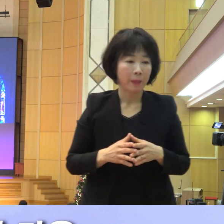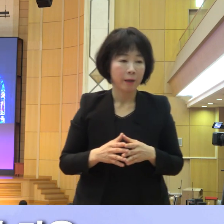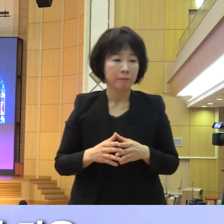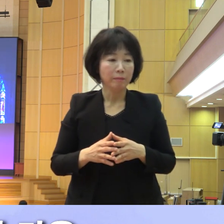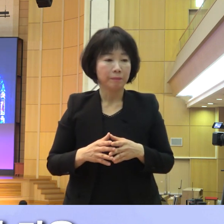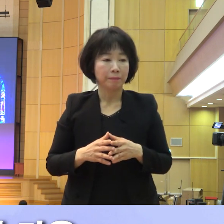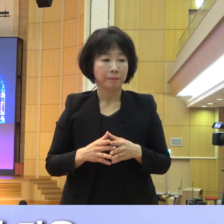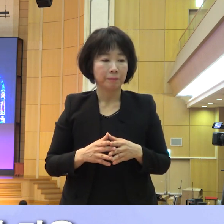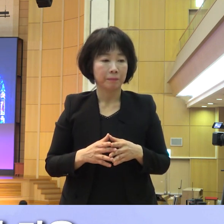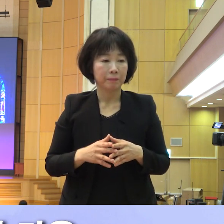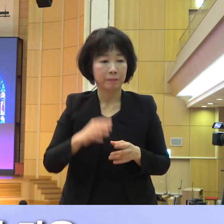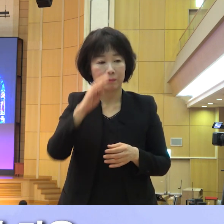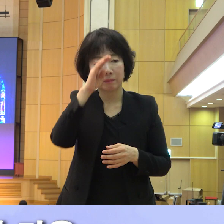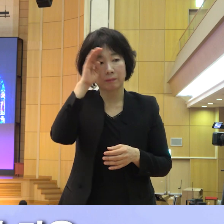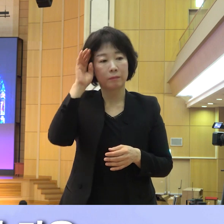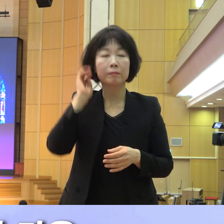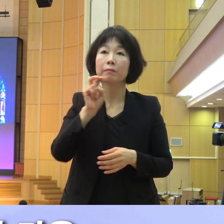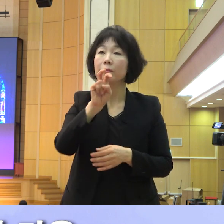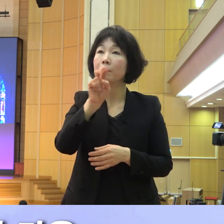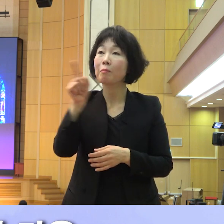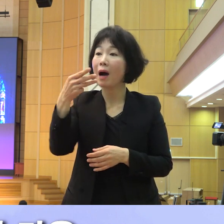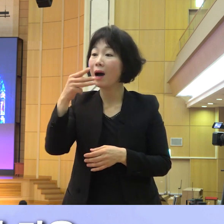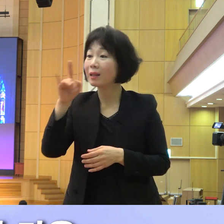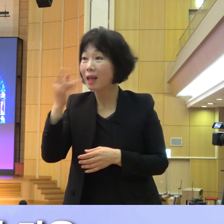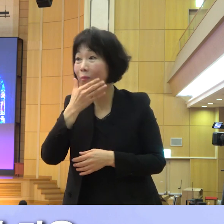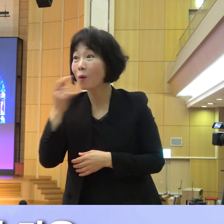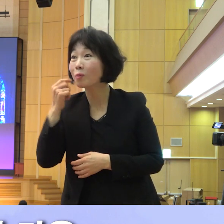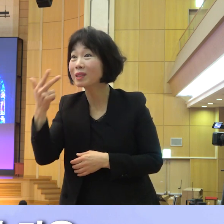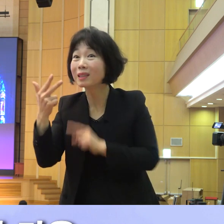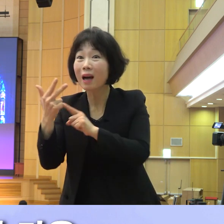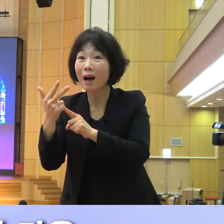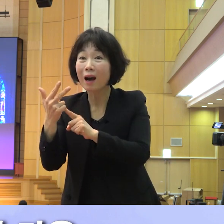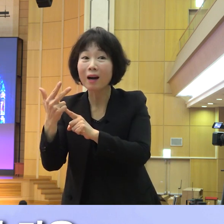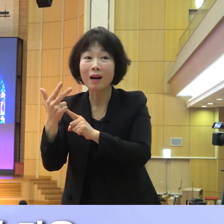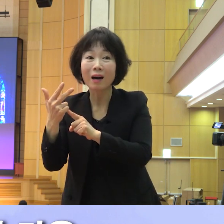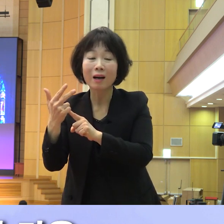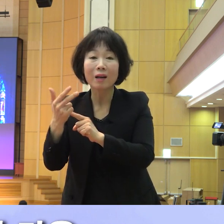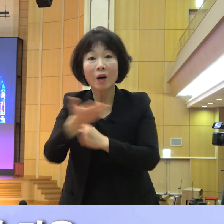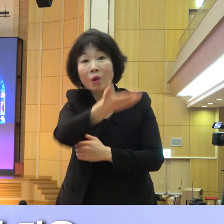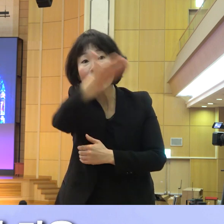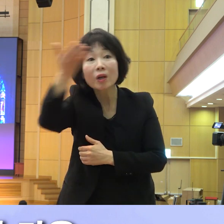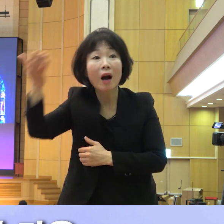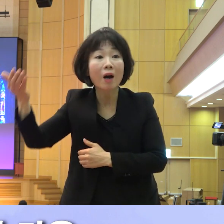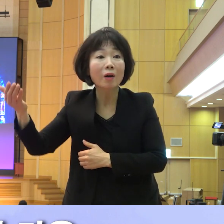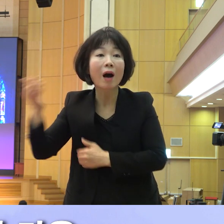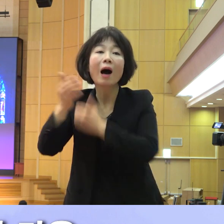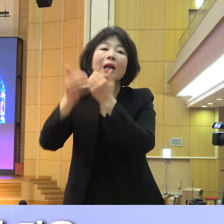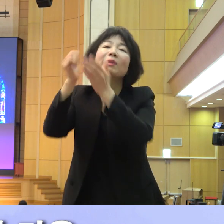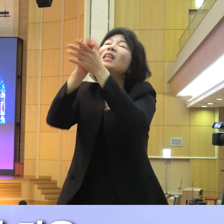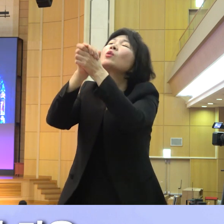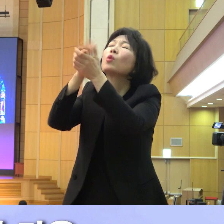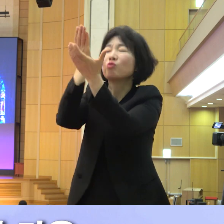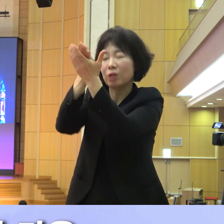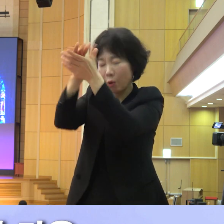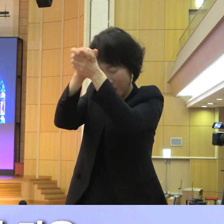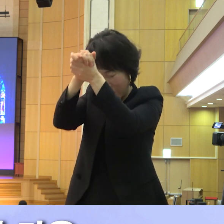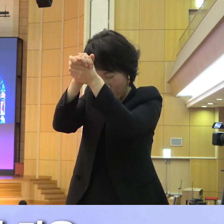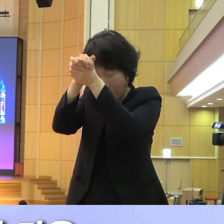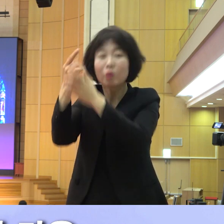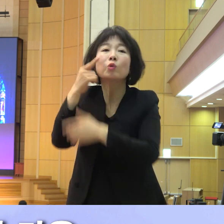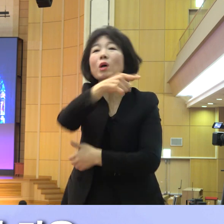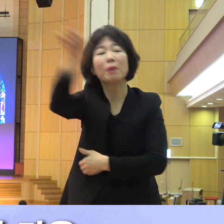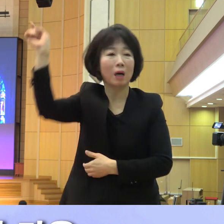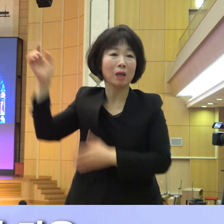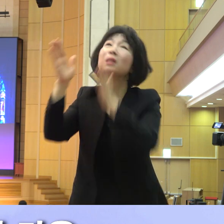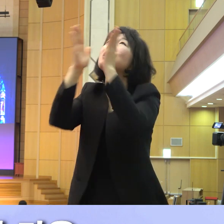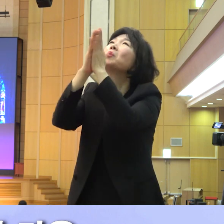우리가 마태복음 7장에도 보면 구하라 주실 것이요 구하니마다 얻을 것이요,